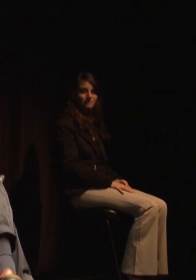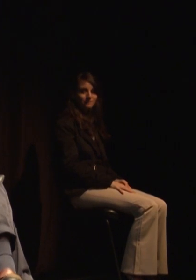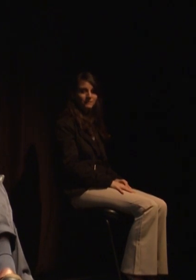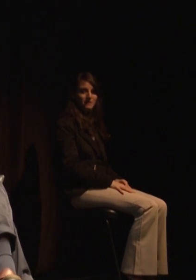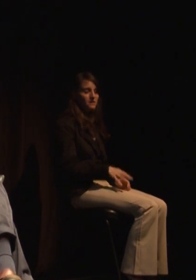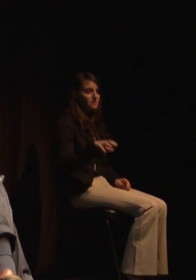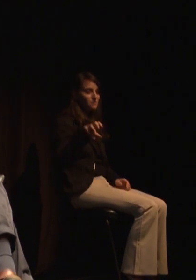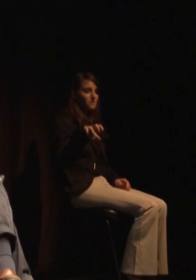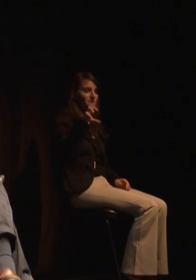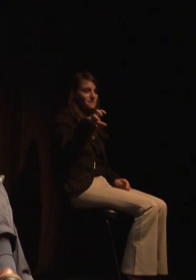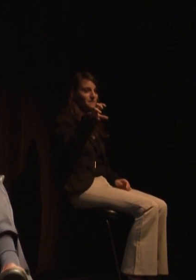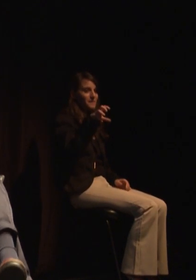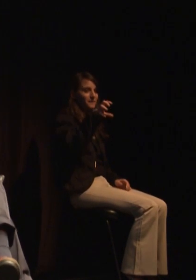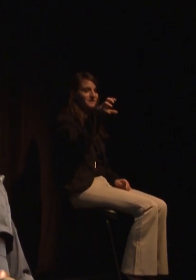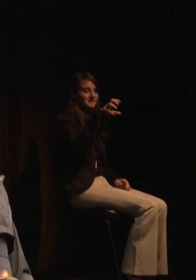Corrimão de escada.